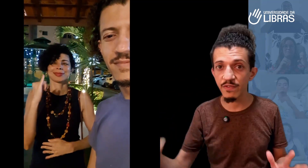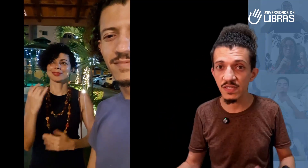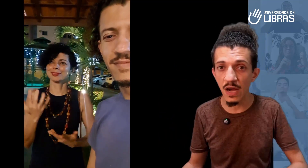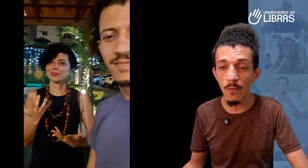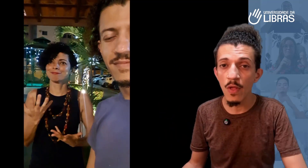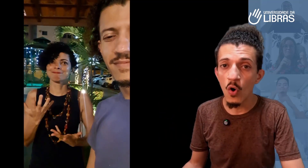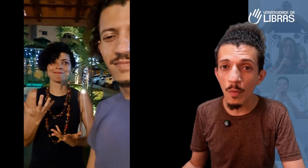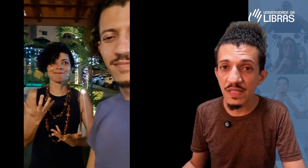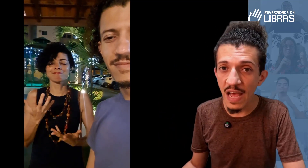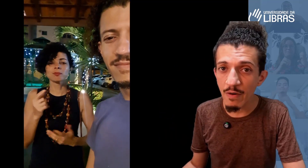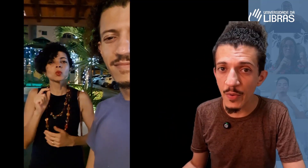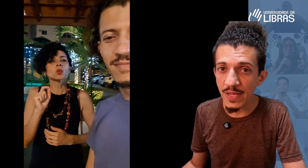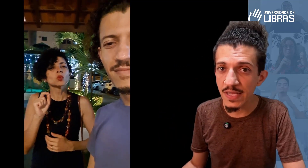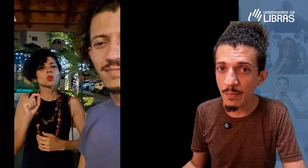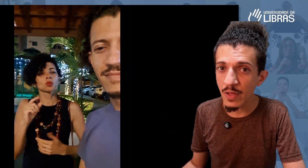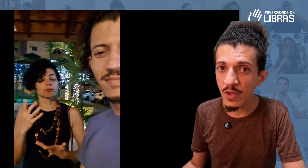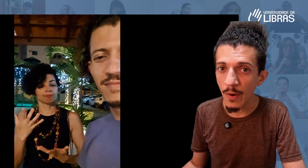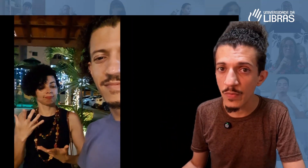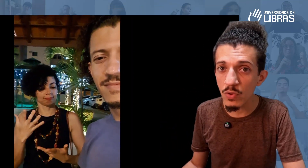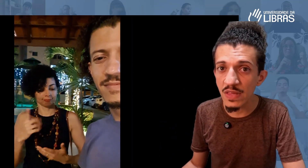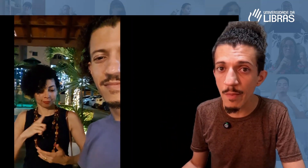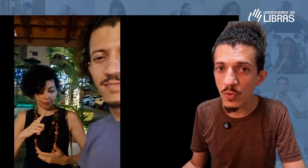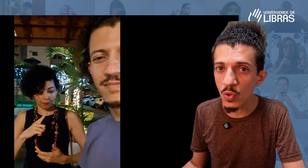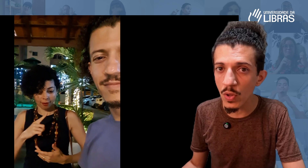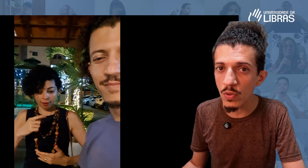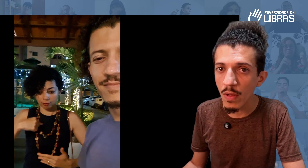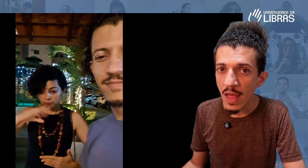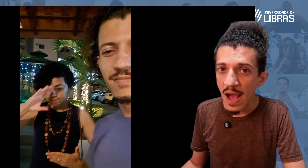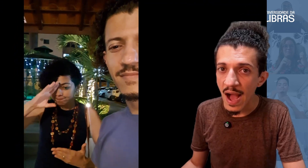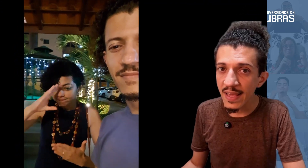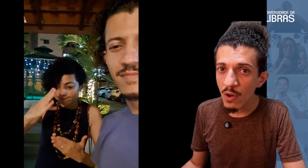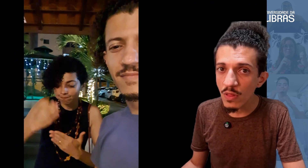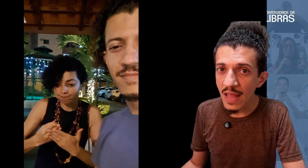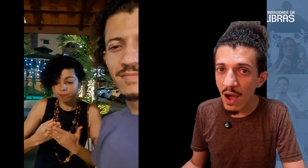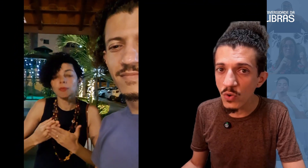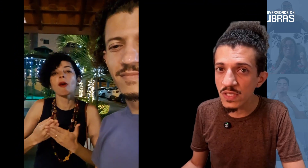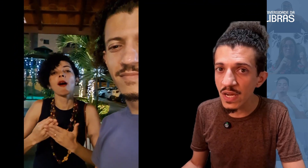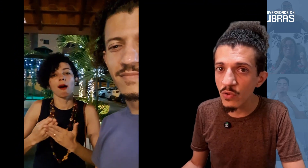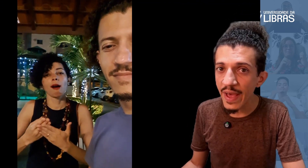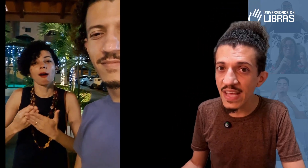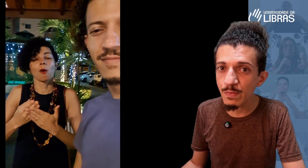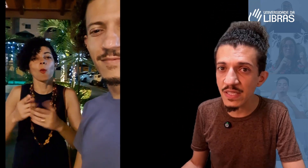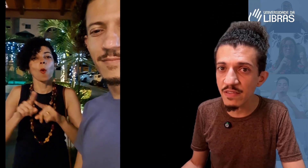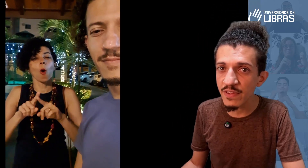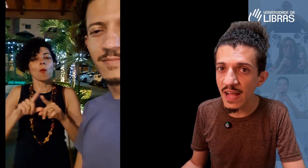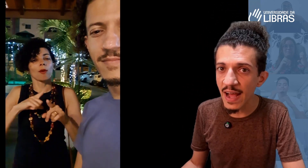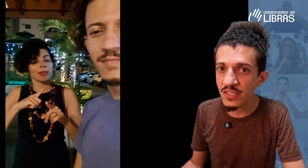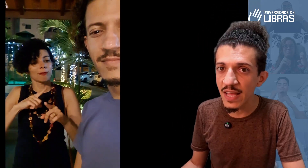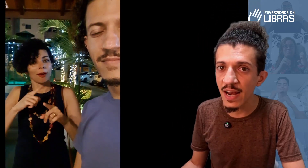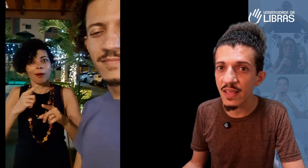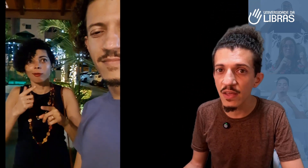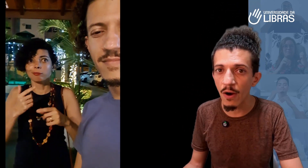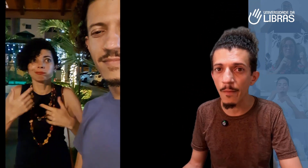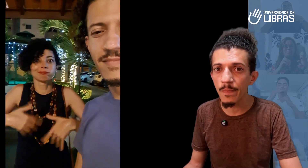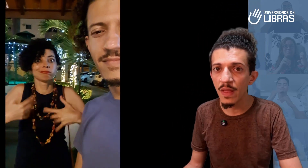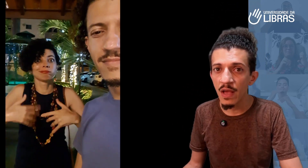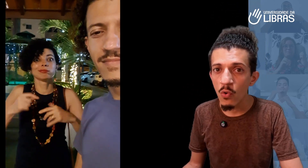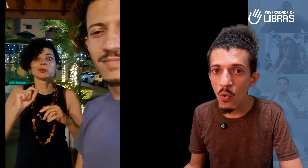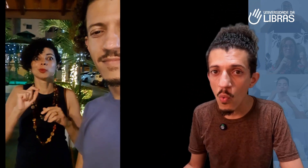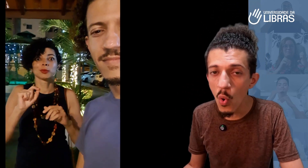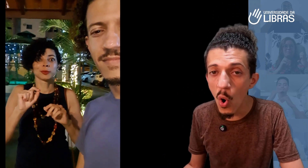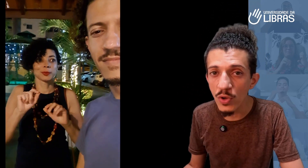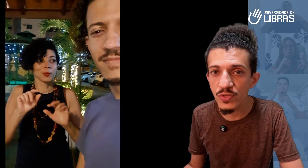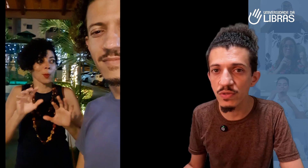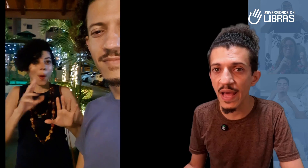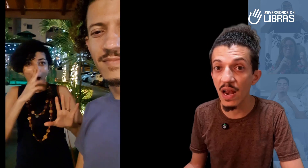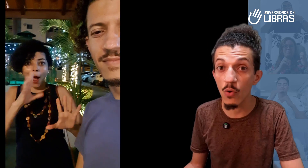expressão facial. Observa, por exemplo, aqui, ó, que o tempo todo a Raquel tá usando a expressividade dela aqui, ó, com